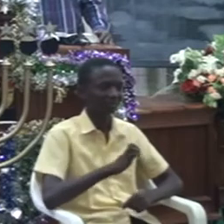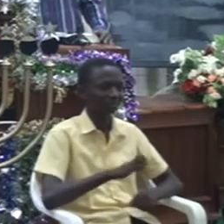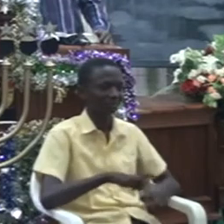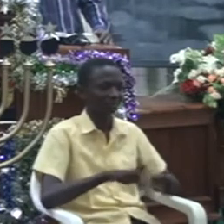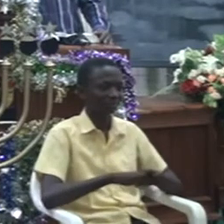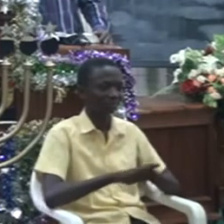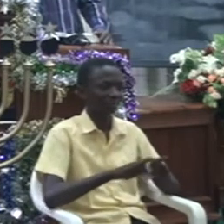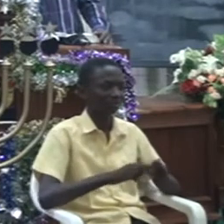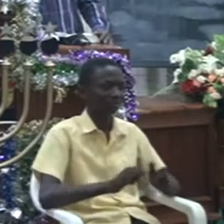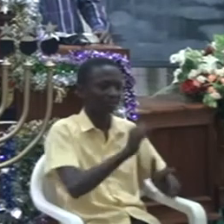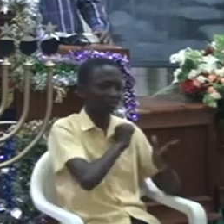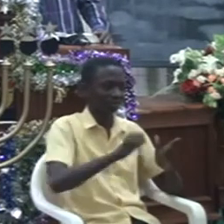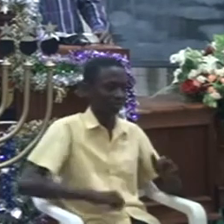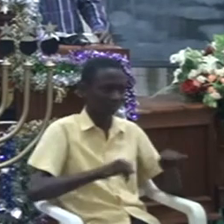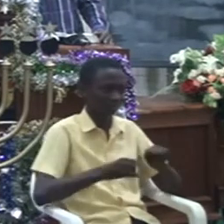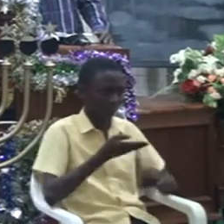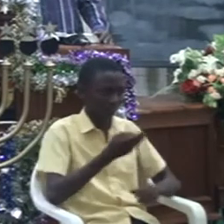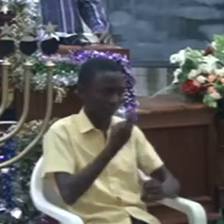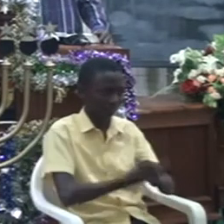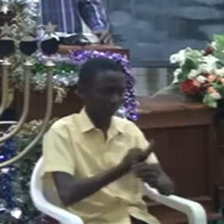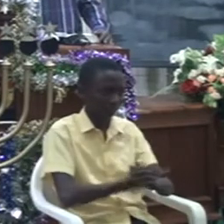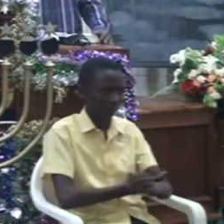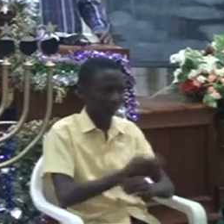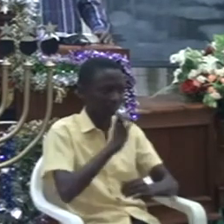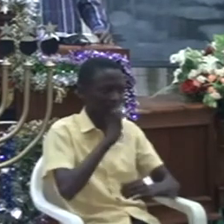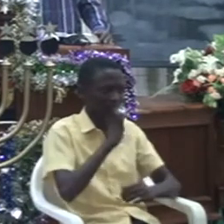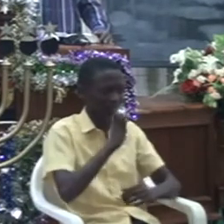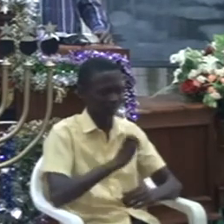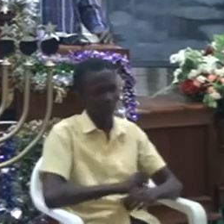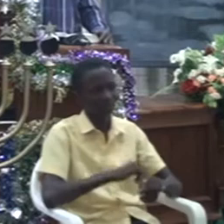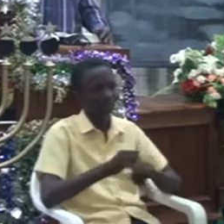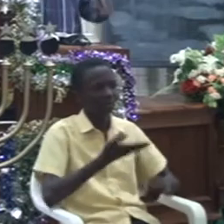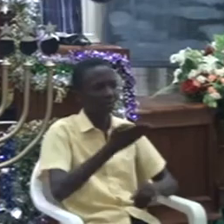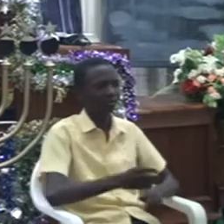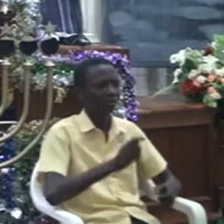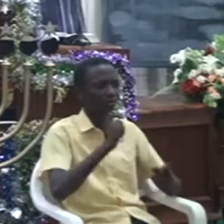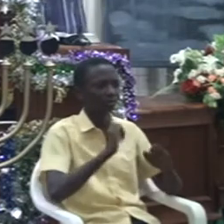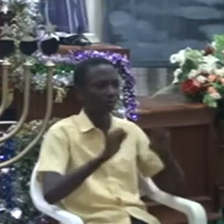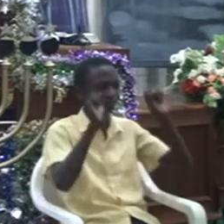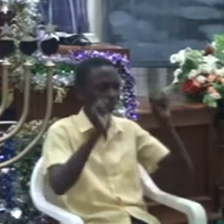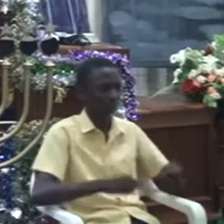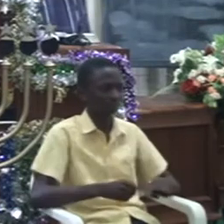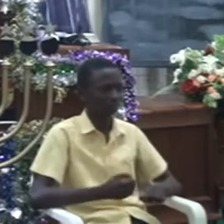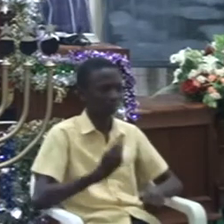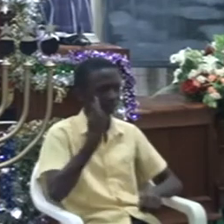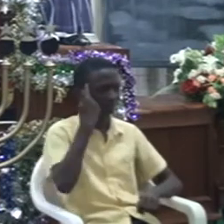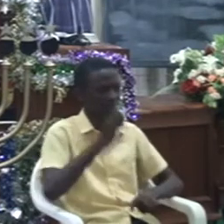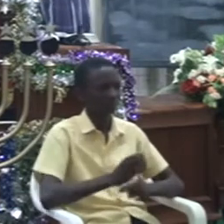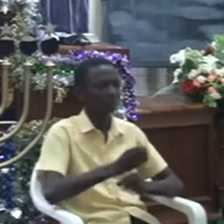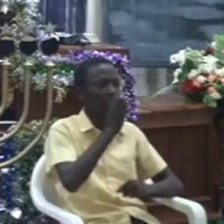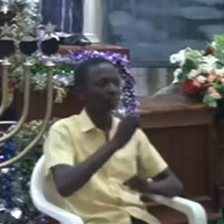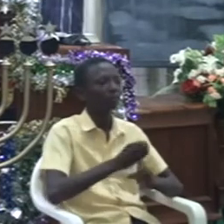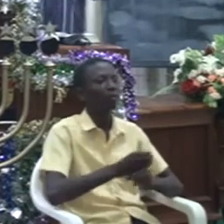était impossible, éloigne cette coupe, il savait qu'il va mourir. Sasa kwenda kumsalaba pale tena tunena mbali